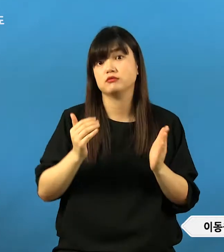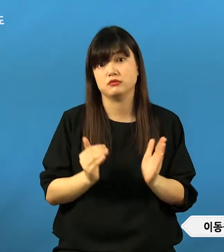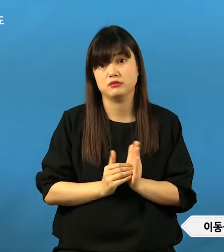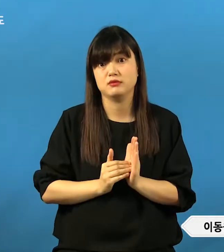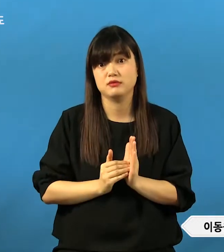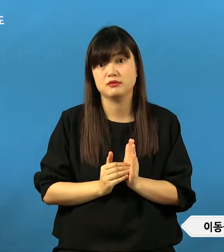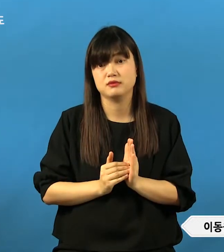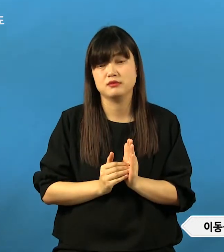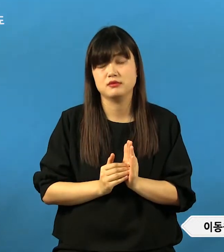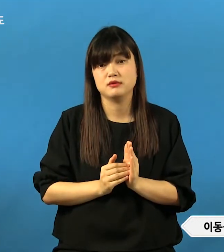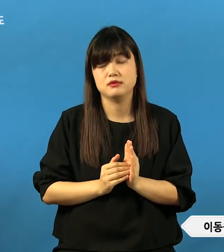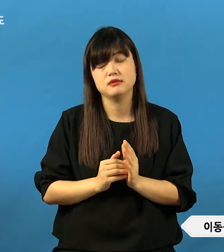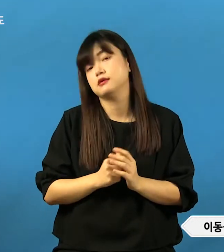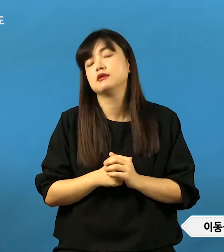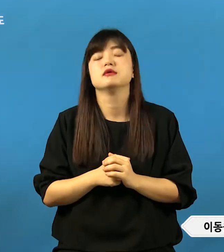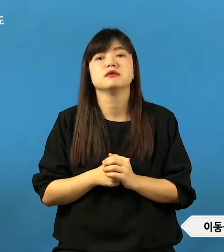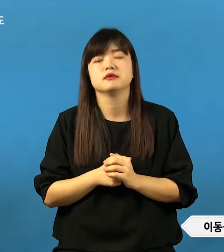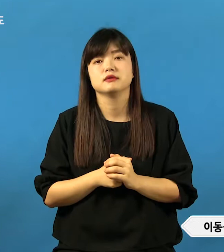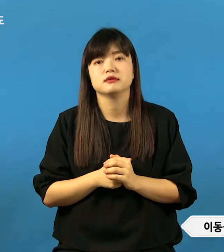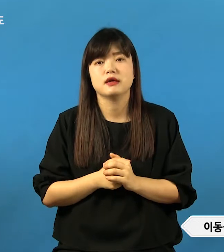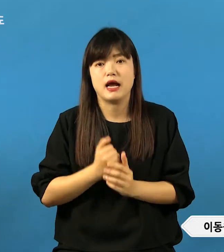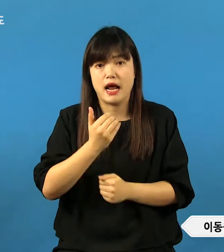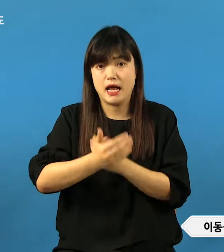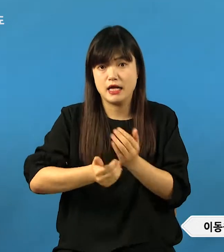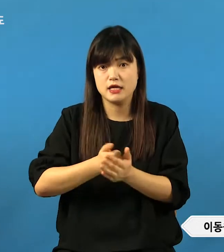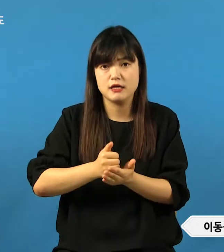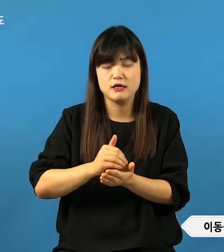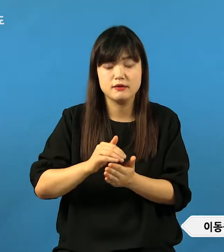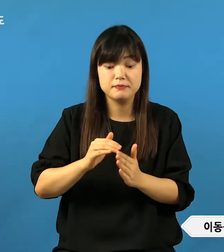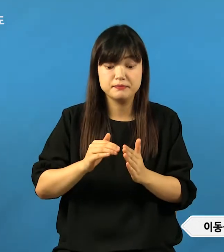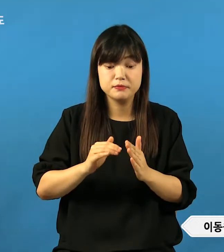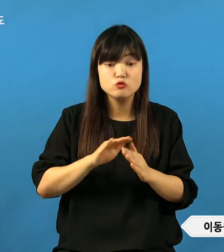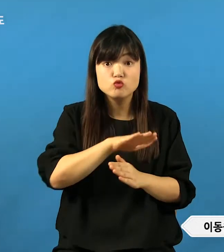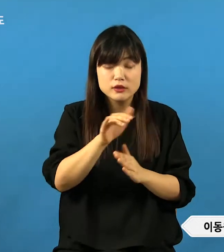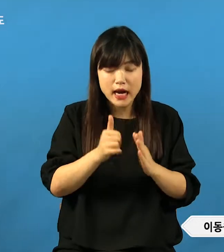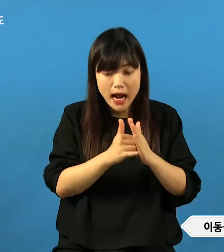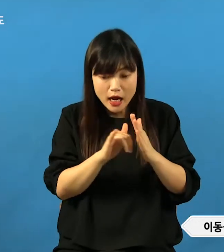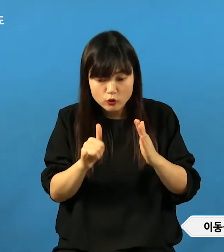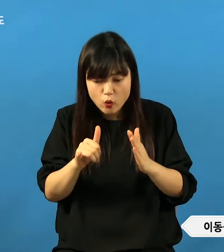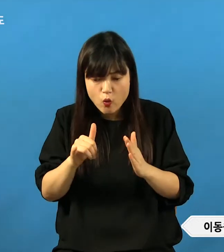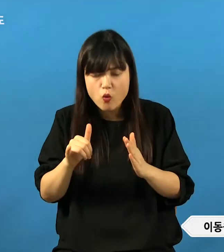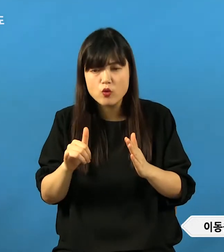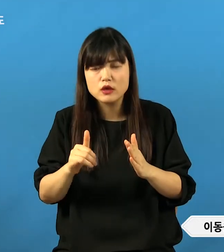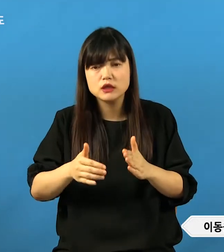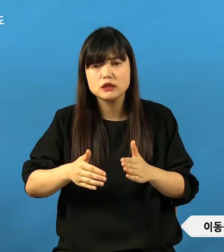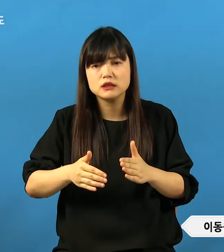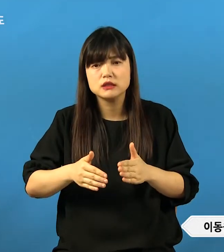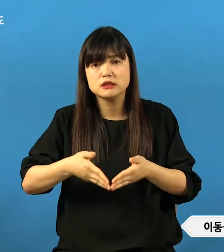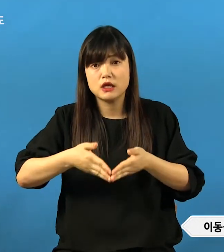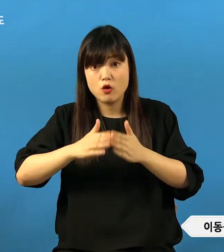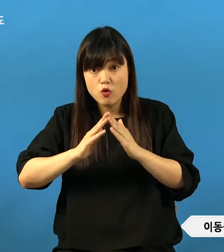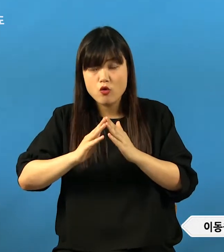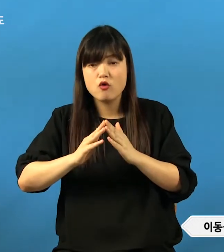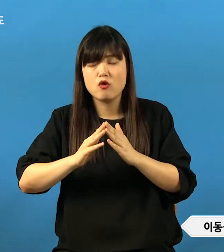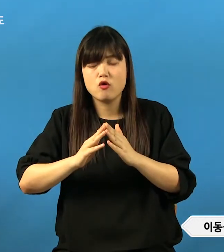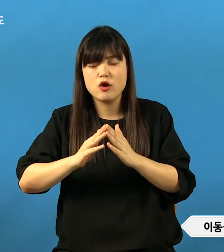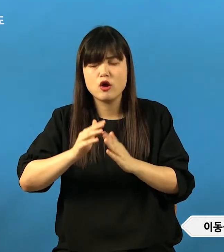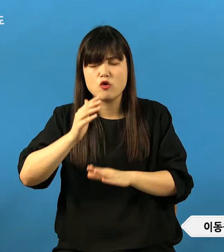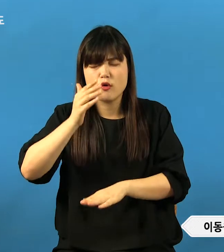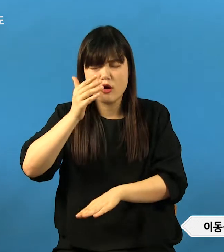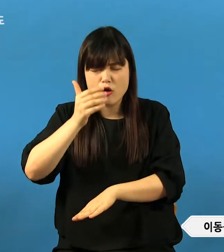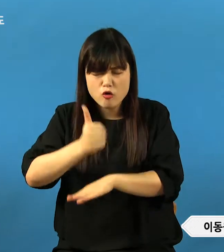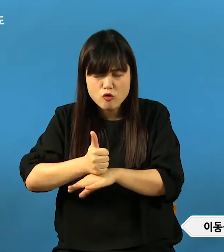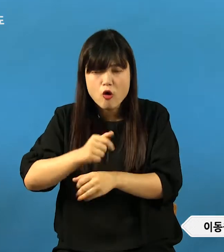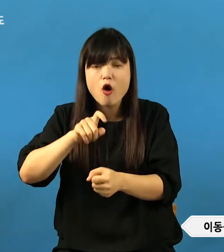말합니다. 거기서 끝나지 않아요. 하나님이 우리가 가족을 이루고 민족을 이룬 궁극적인 그